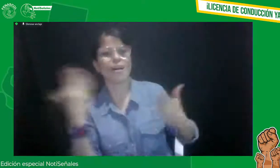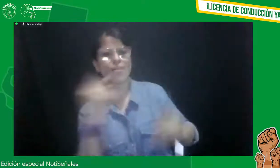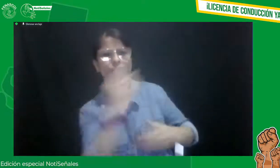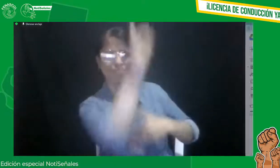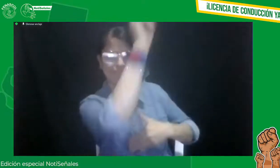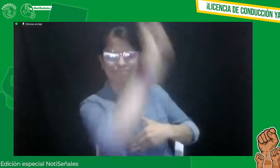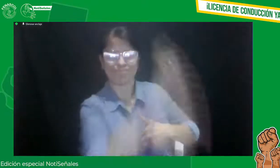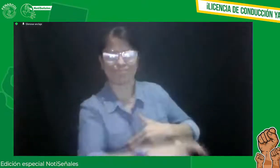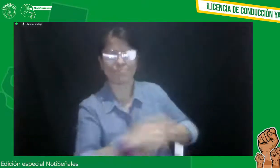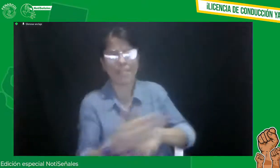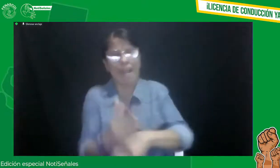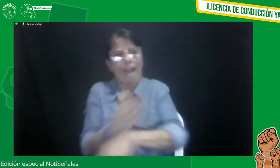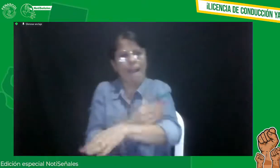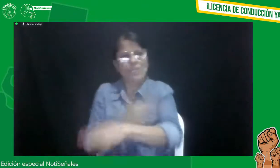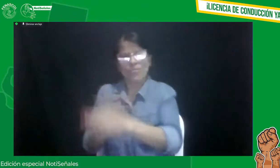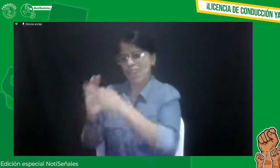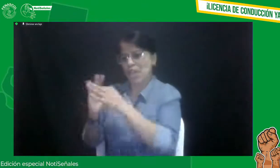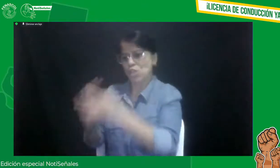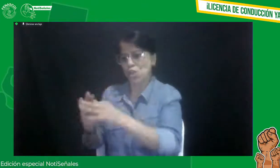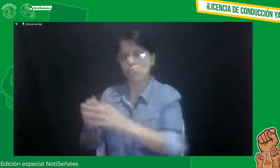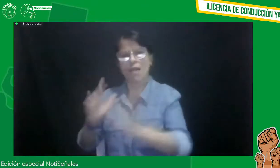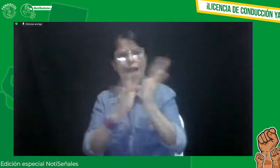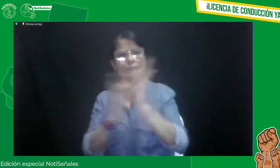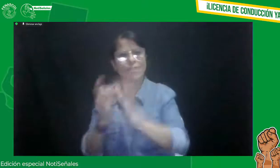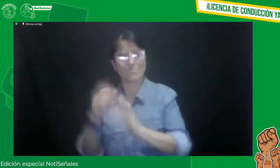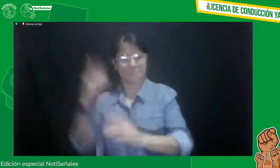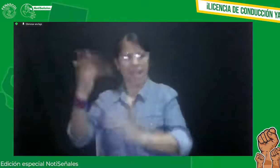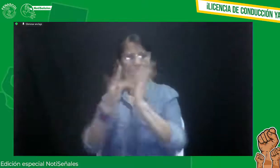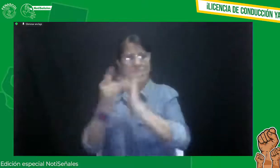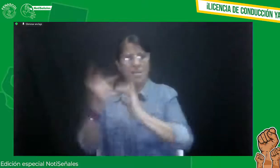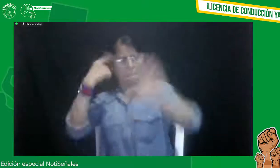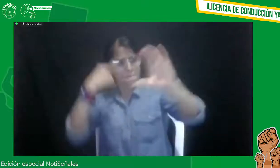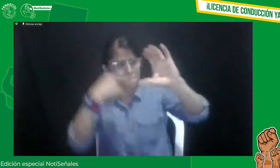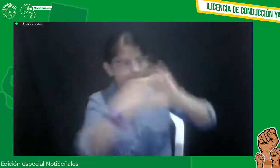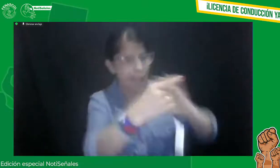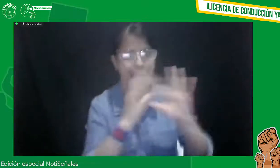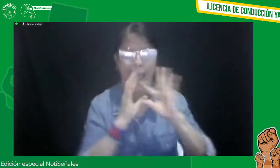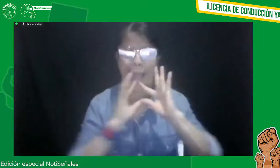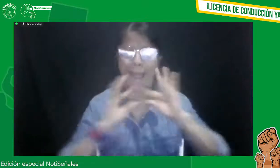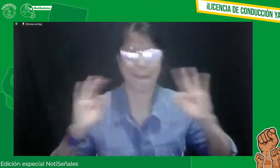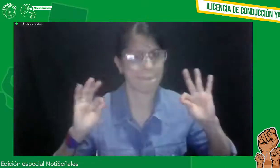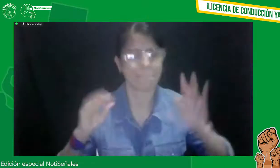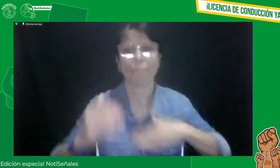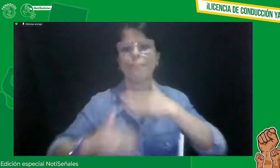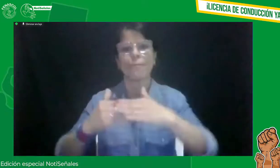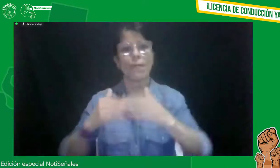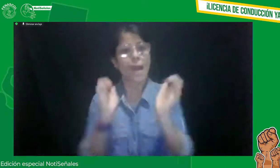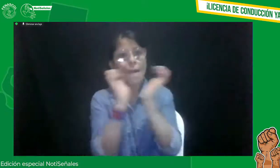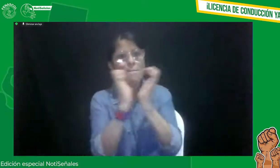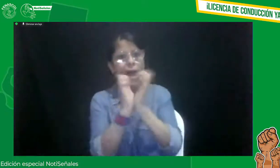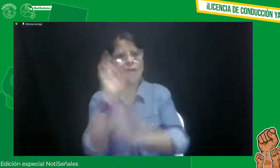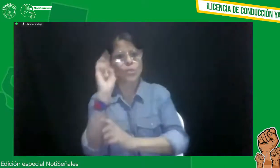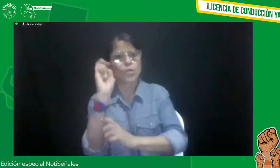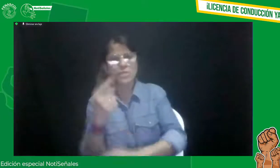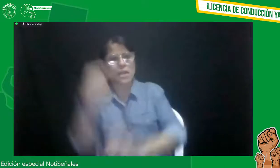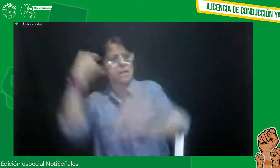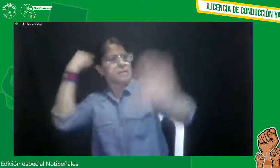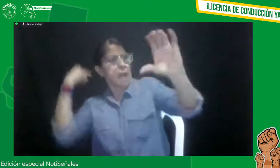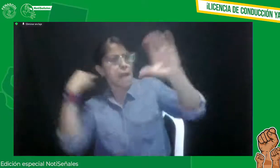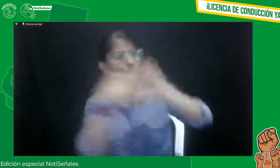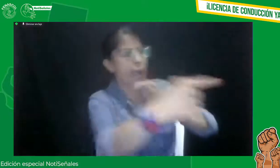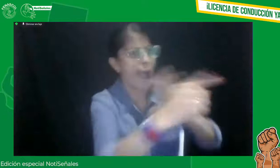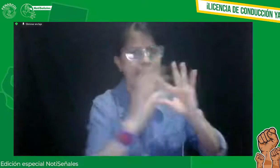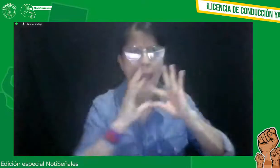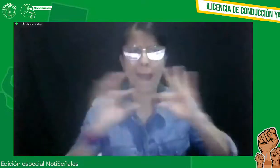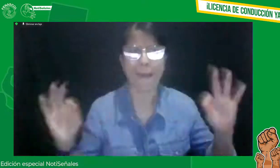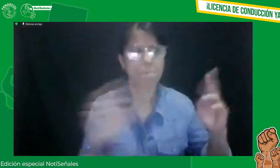porque ya tenían la aprobación de la resolución. Y pues que en abril nosotros, bueno, desde